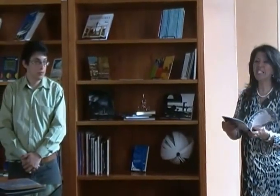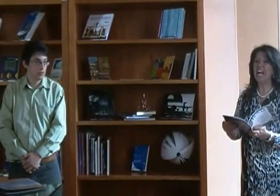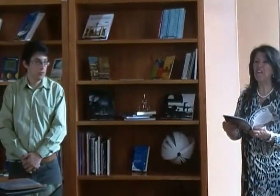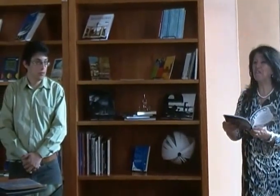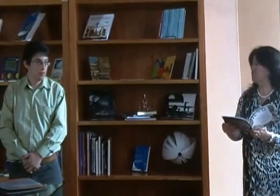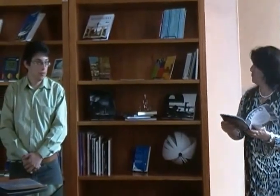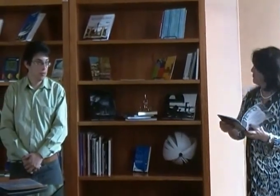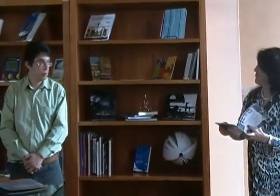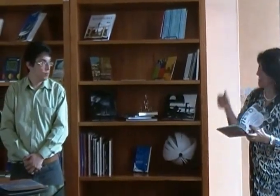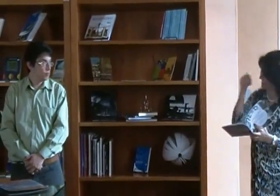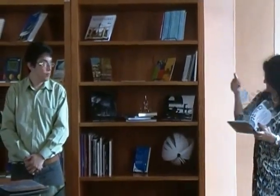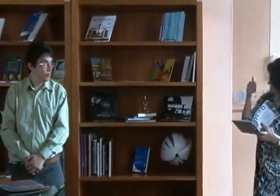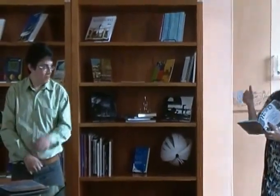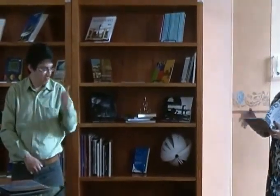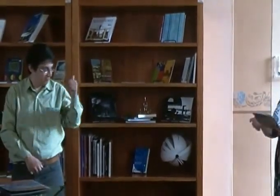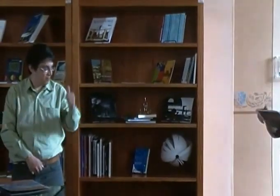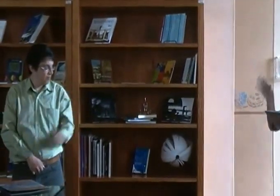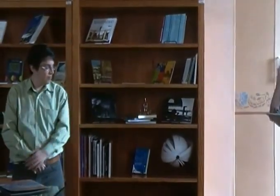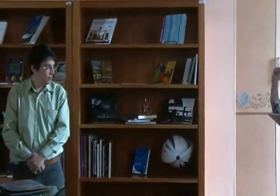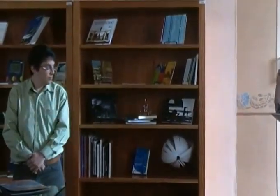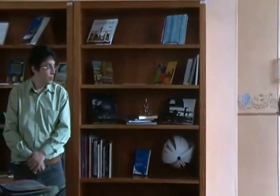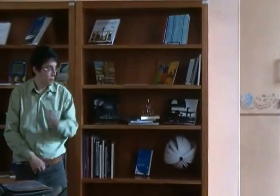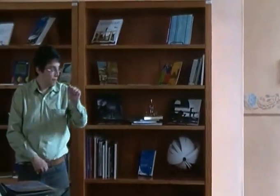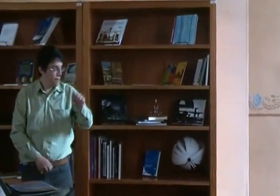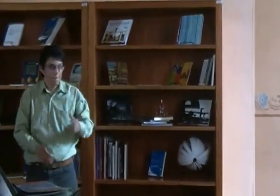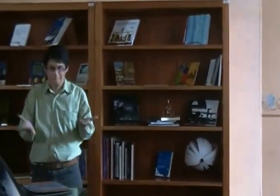ser tão gostado.